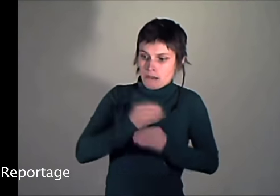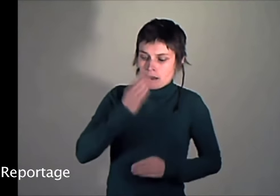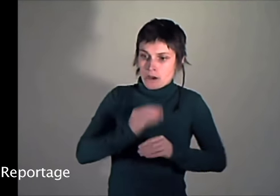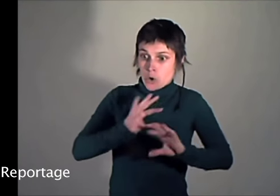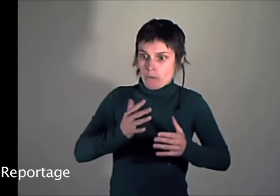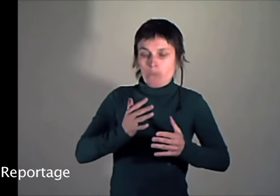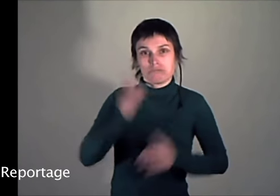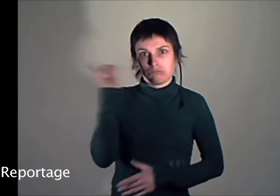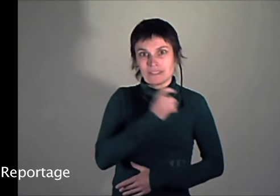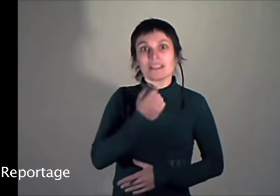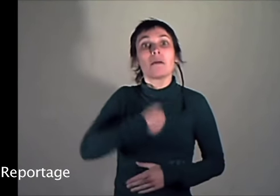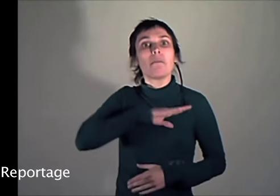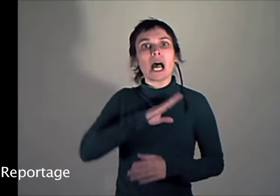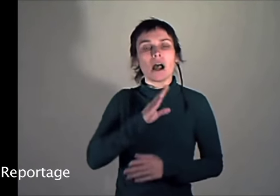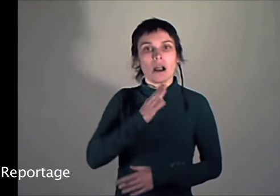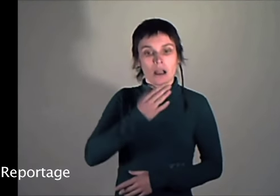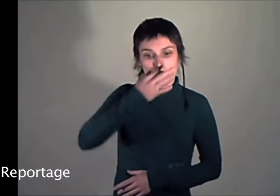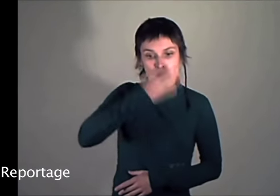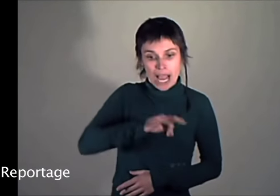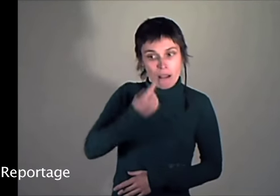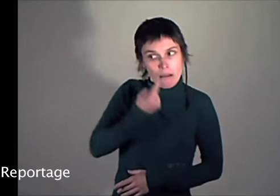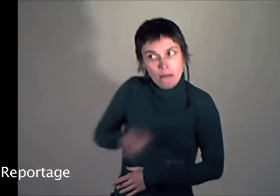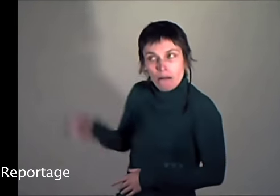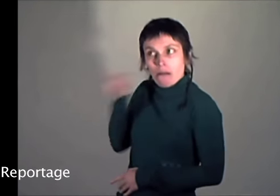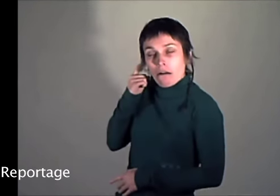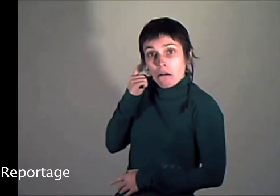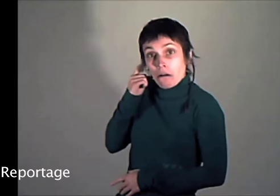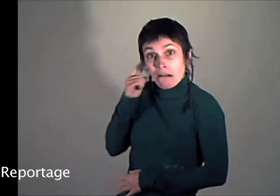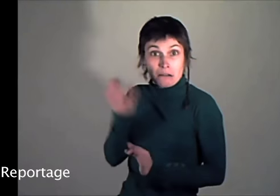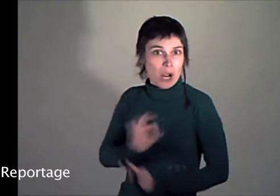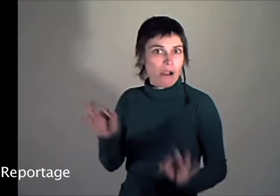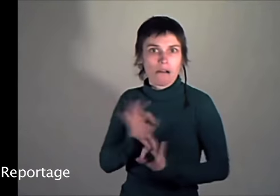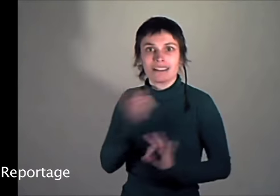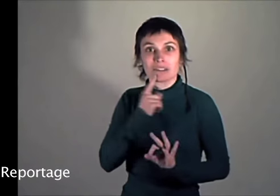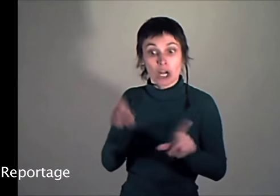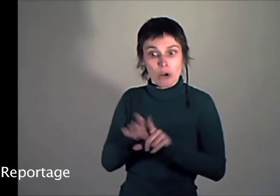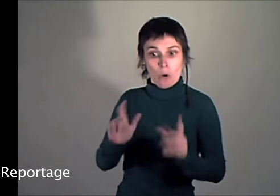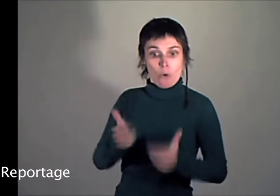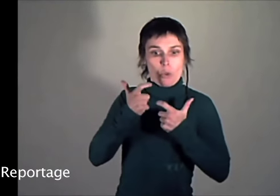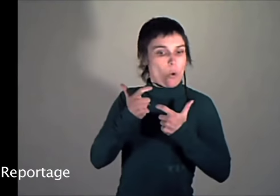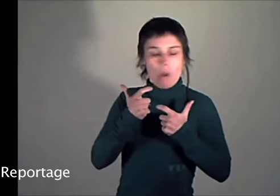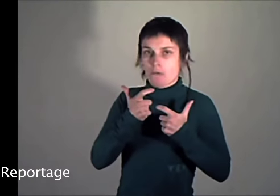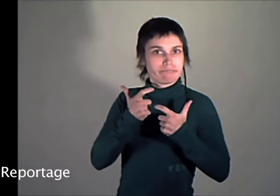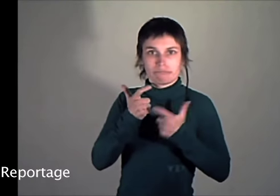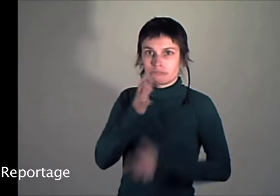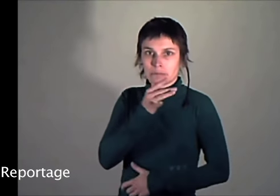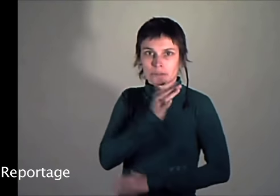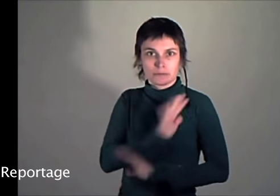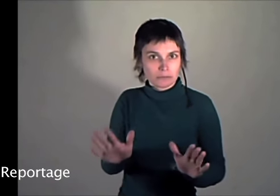Dans le réel, en fait, il y a peu de réussite. Les sourds eux-mêmes, pour eux, c'est pas facile d'apprendre à parler, parce qu'en fait,